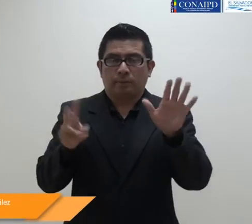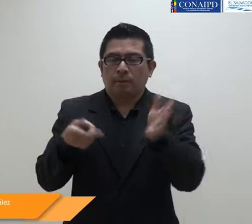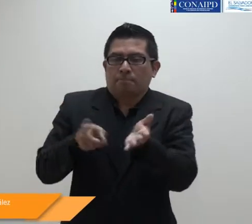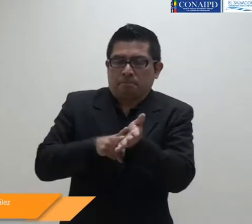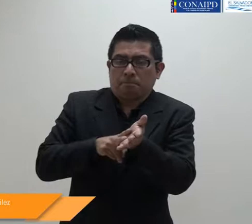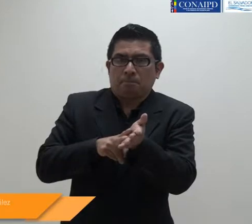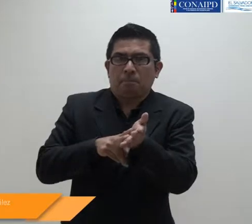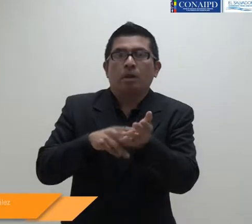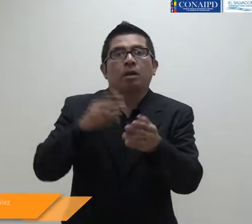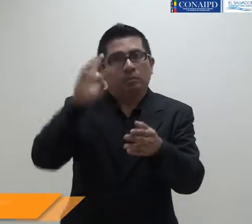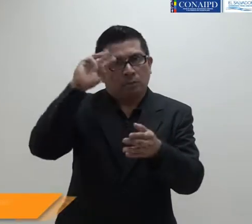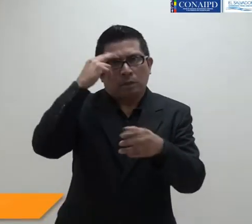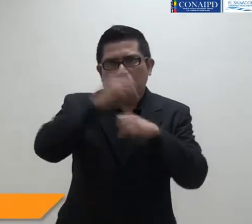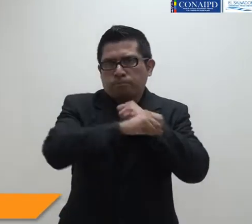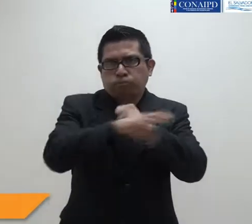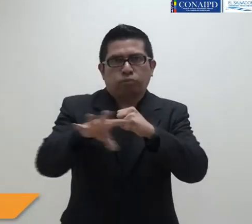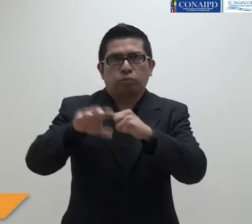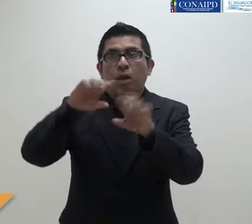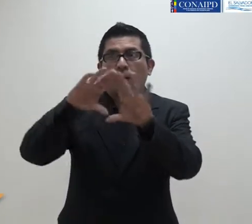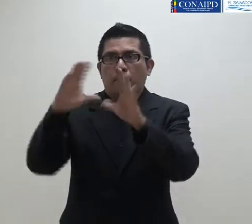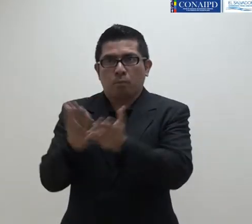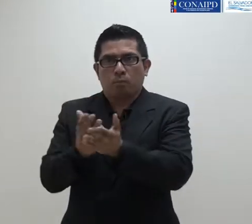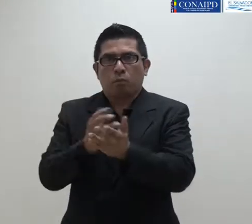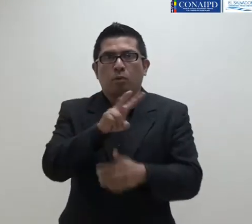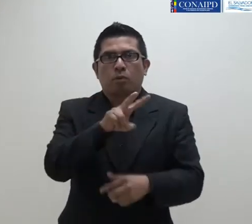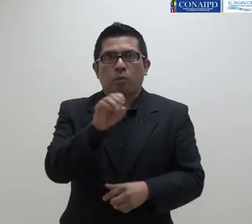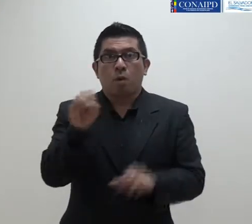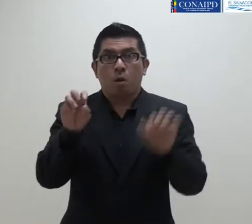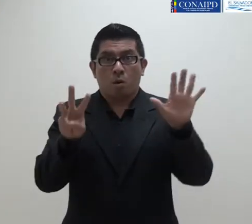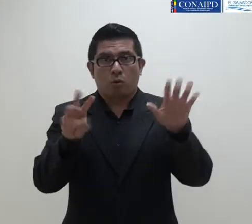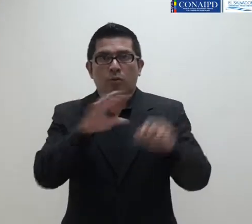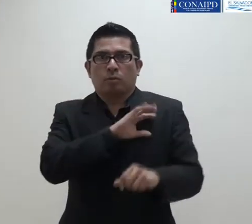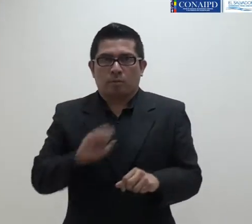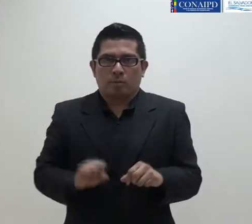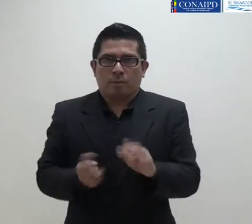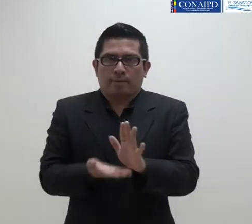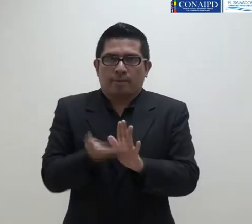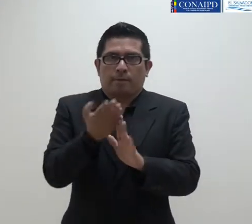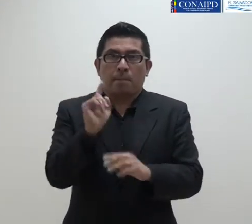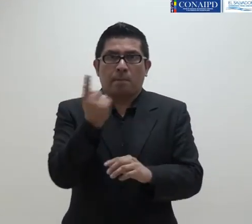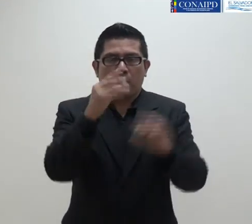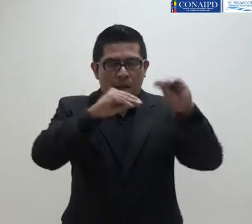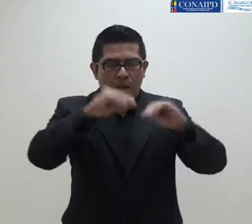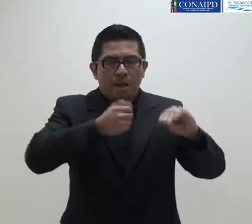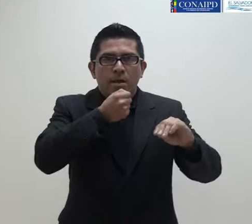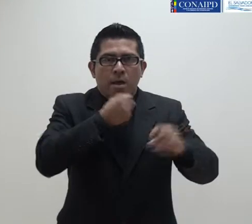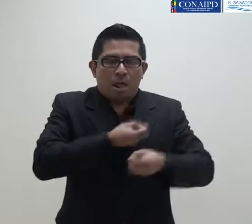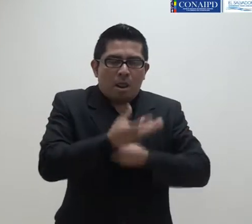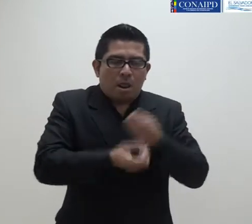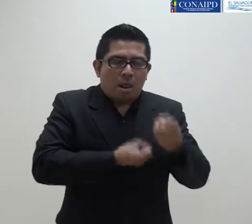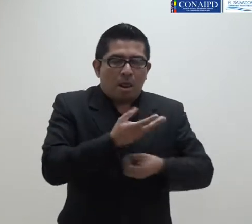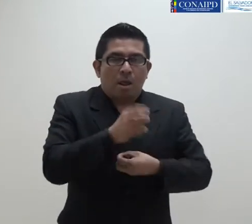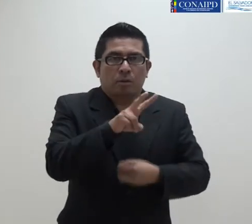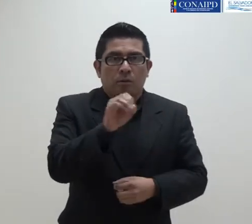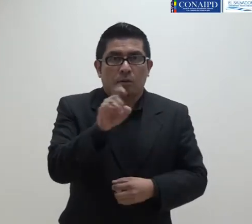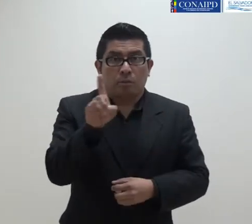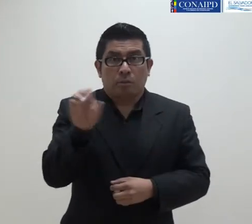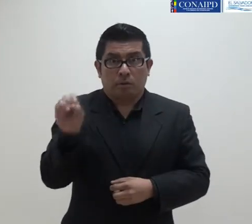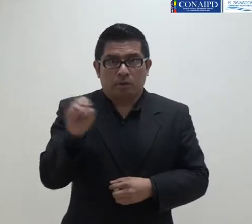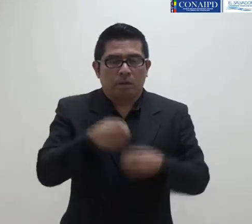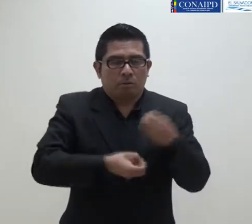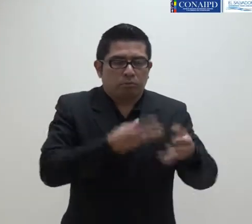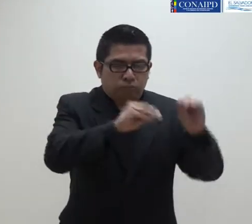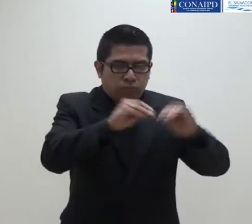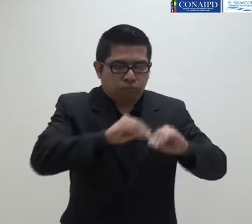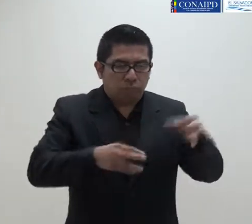y su entrada en vigor en el ámbito internacional en el 2008, El Salvador desarrolla el primer informe de país en el año 2010. Posteriormente, se